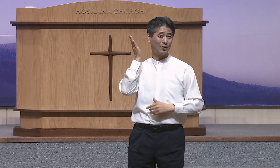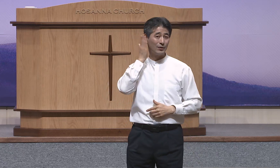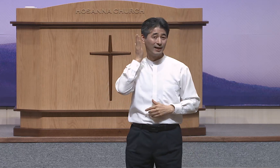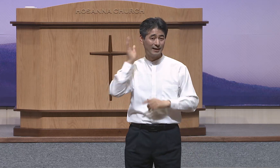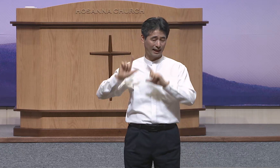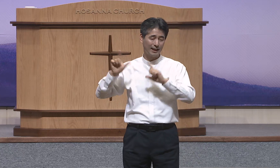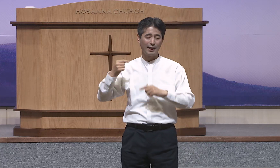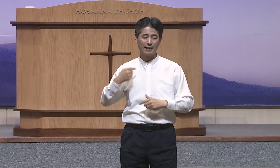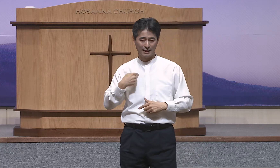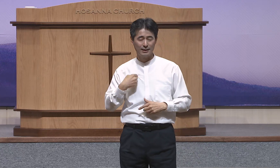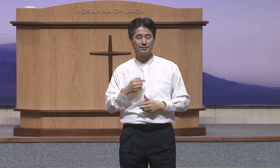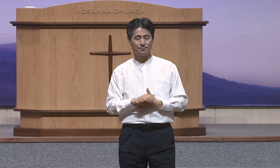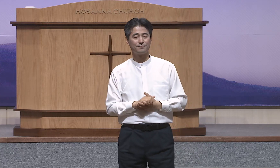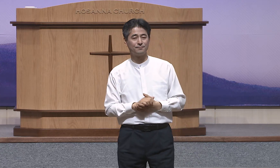저의 귀 상태는